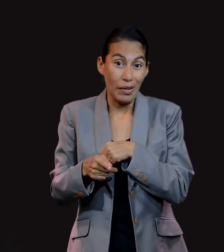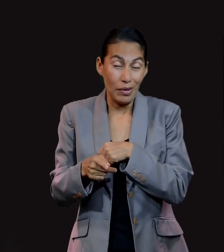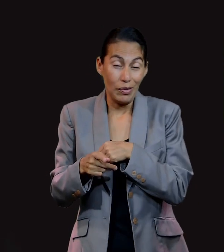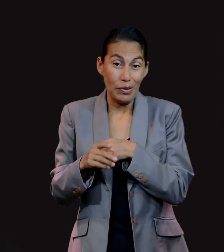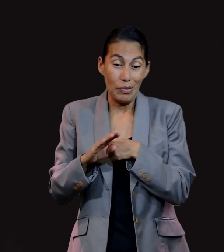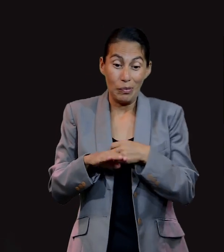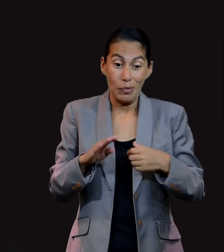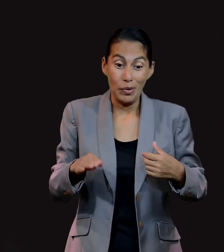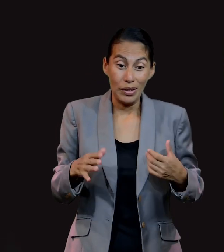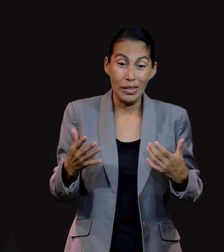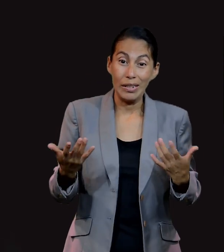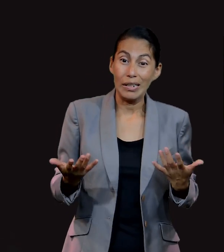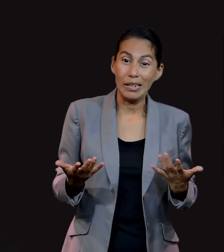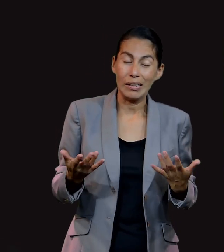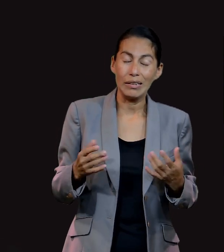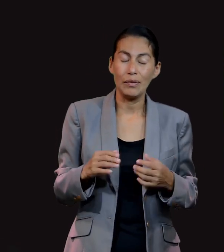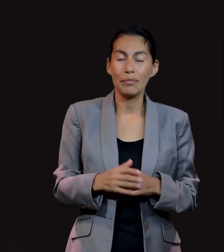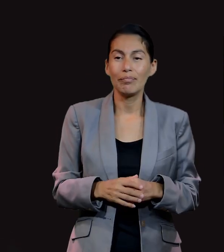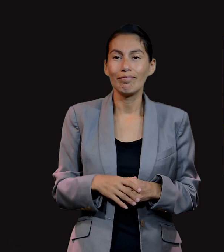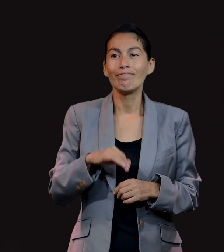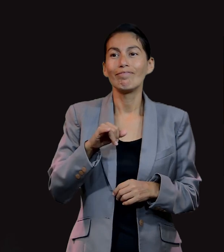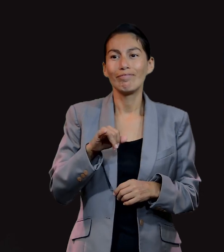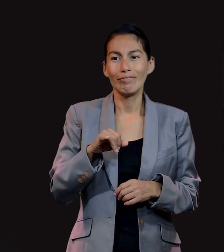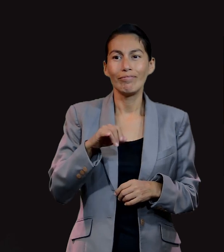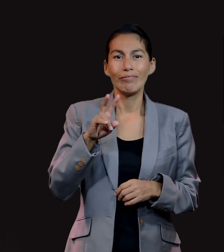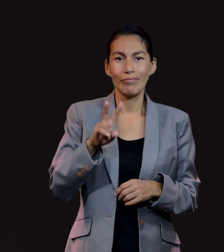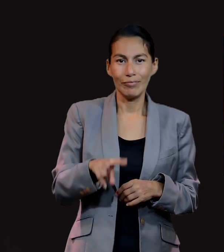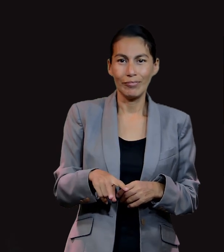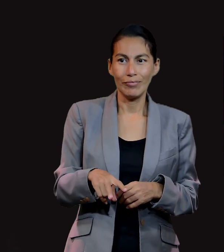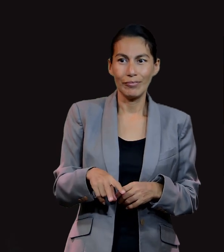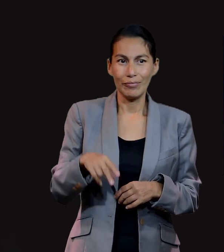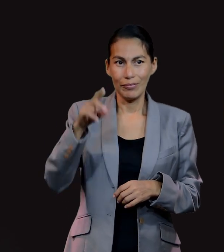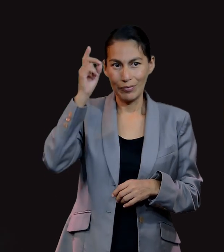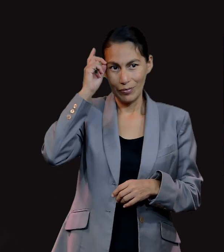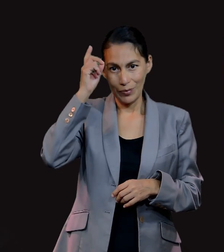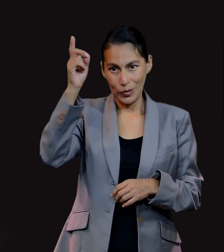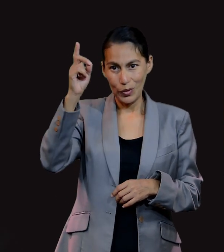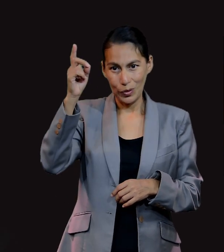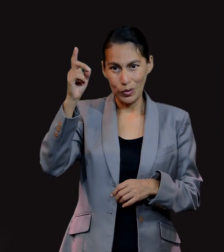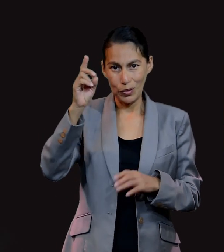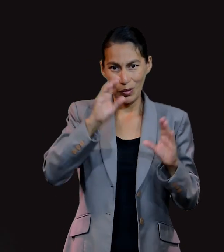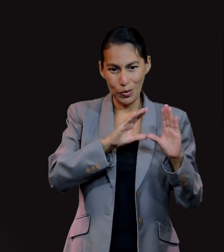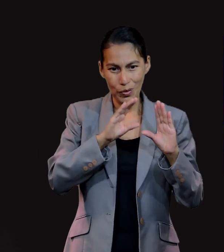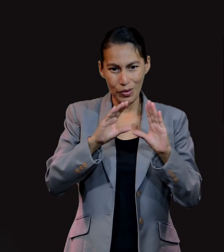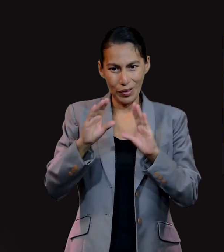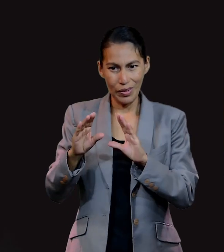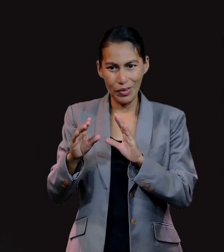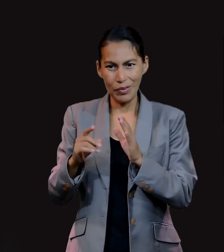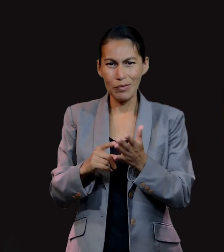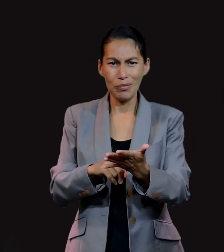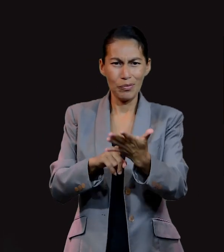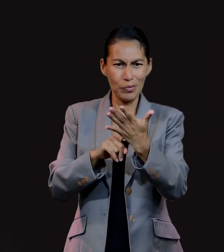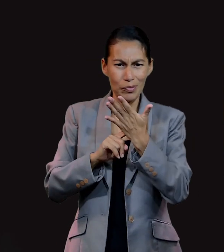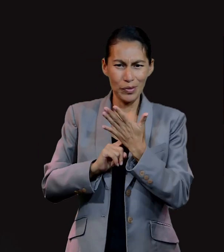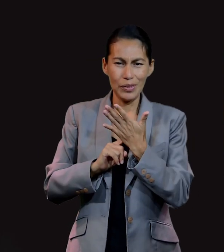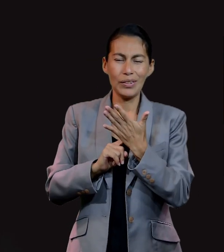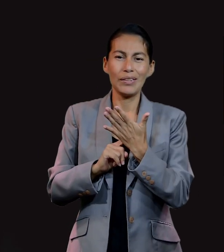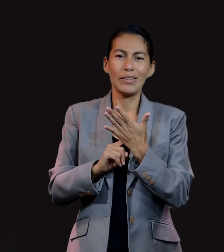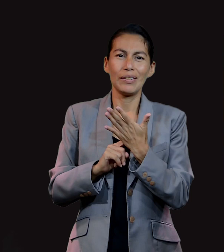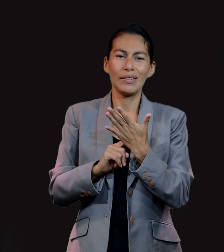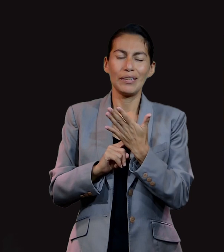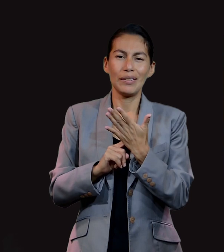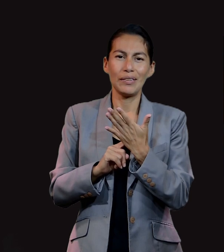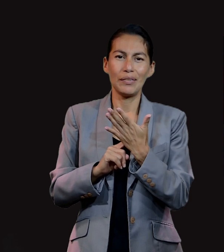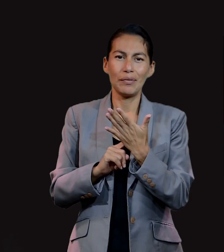peligros de muerte inclusive si son varias oportunidades que Dios me ha mostrado su cuidado